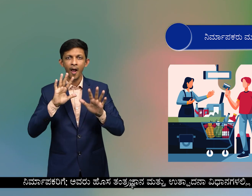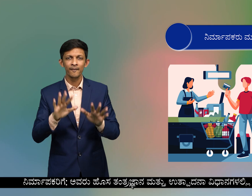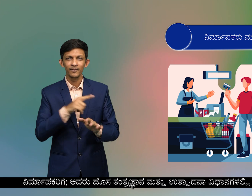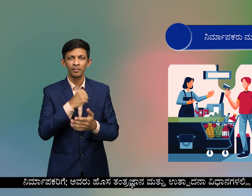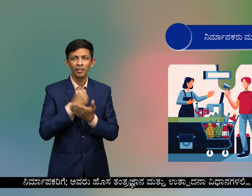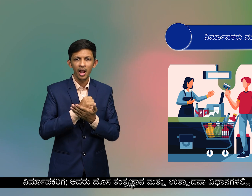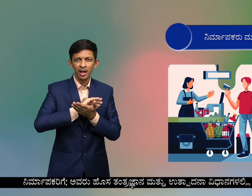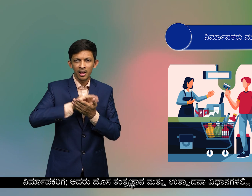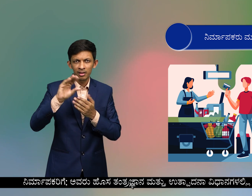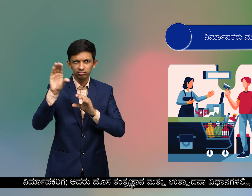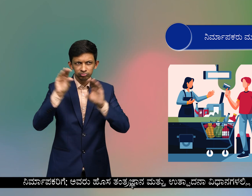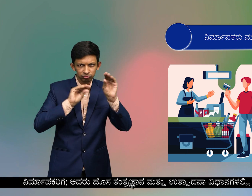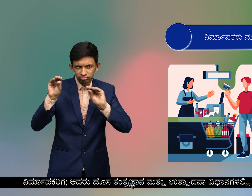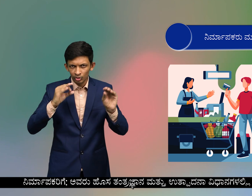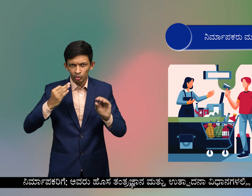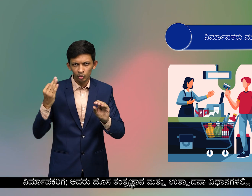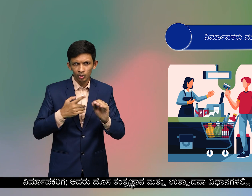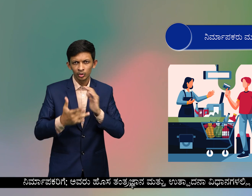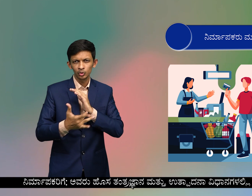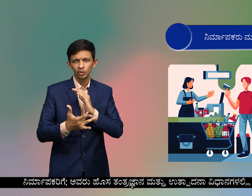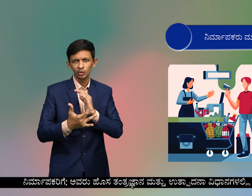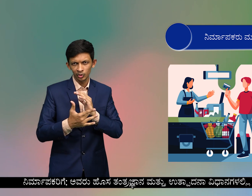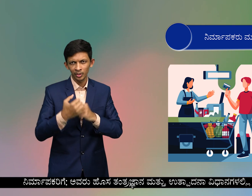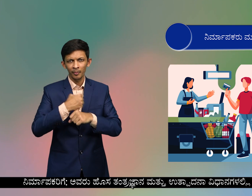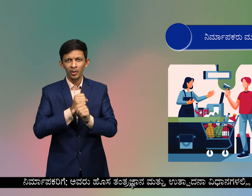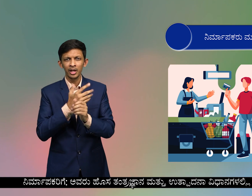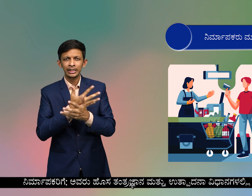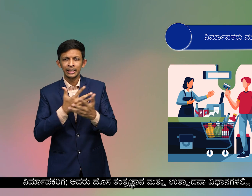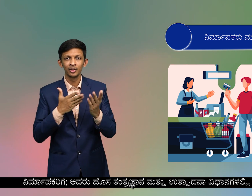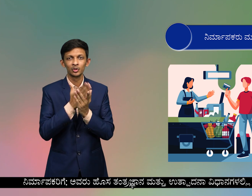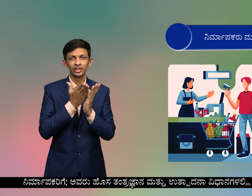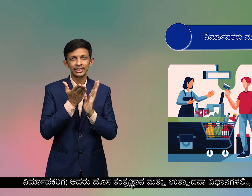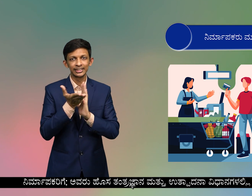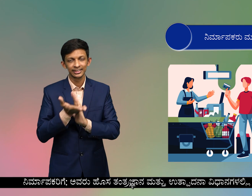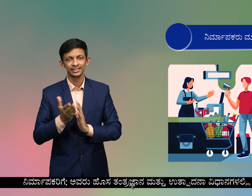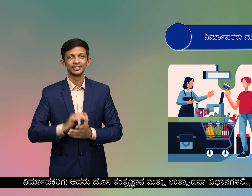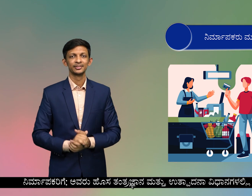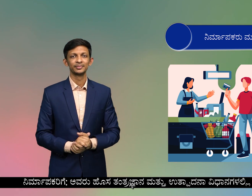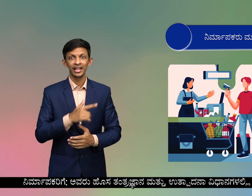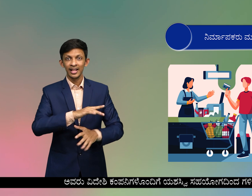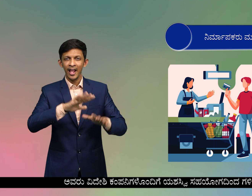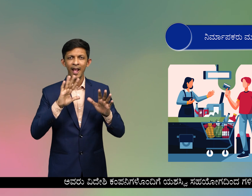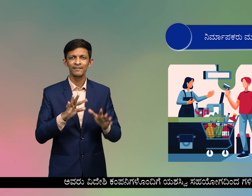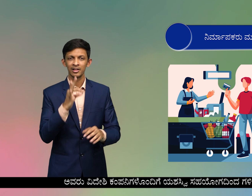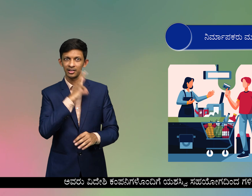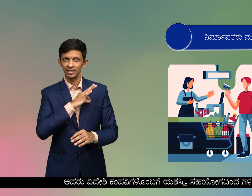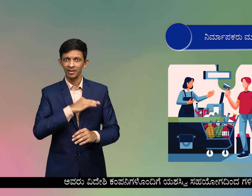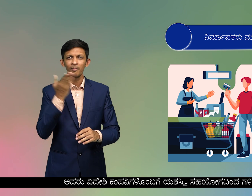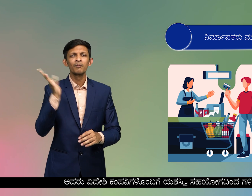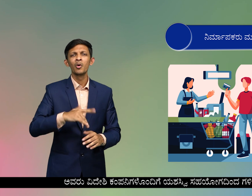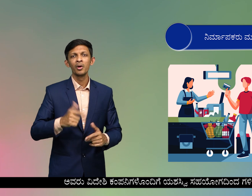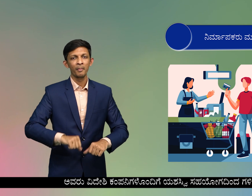ನಿರ್ಮಾಪಕರಿಗೆ ಅವರು ಹೊಸ ತಂತ್ರಜ್ಞಾನ ಮತ್ತು ಉತ್ಪಾದನಾ ವಿಧಾನಗಳಲ್ಲಿ ಹೂಡಿಕೆ ಮಾಡಿದ್ದಾರೆ. ಅವರು